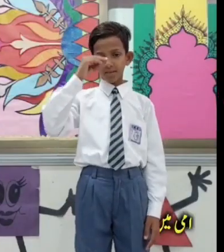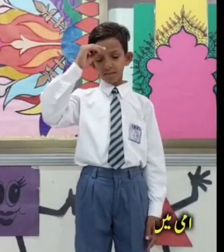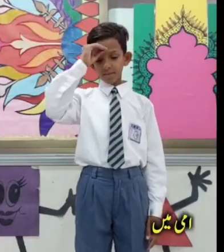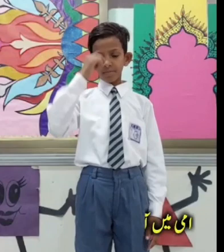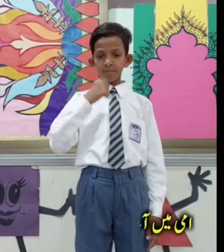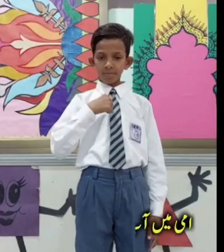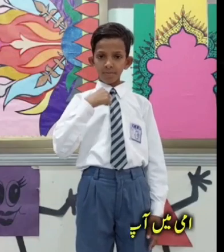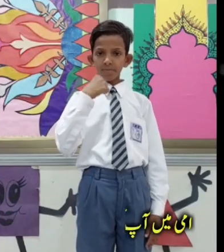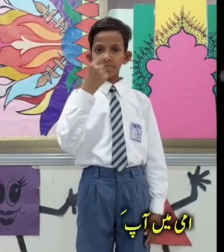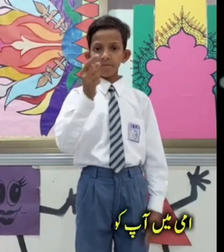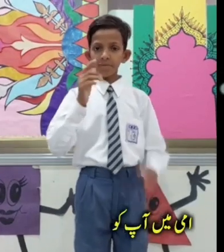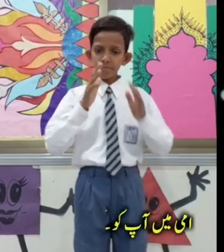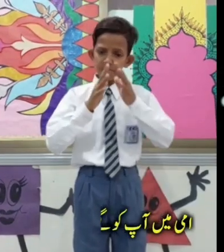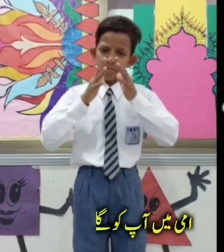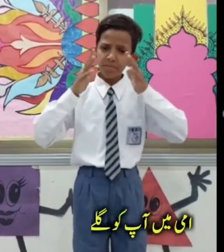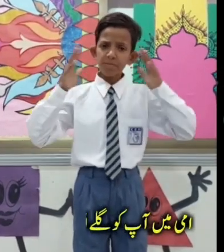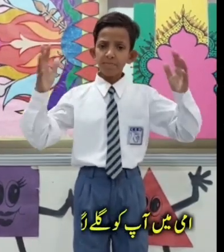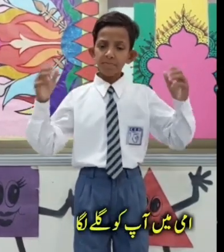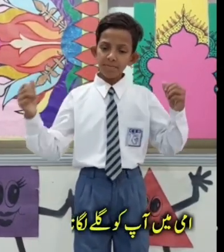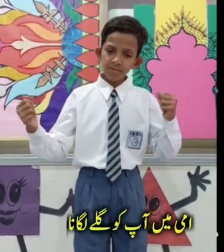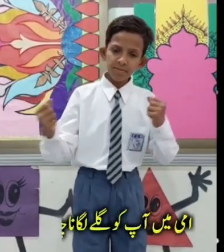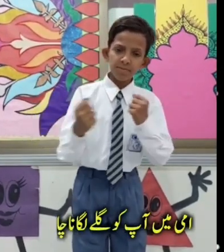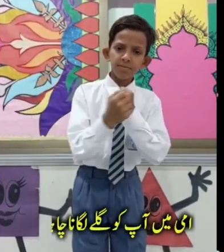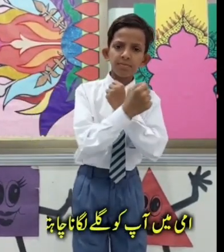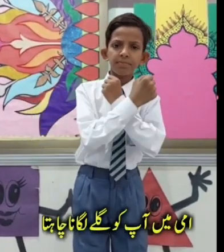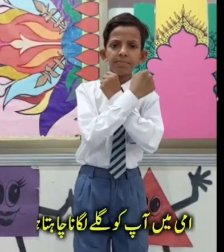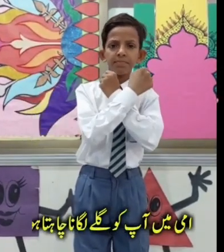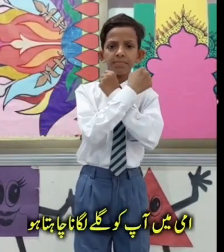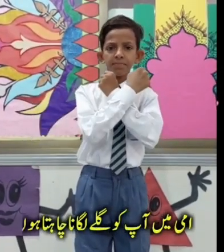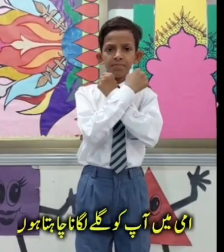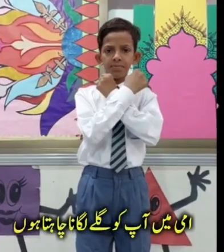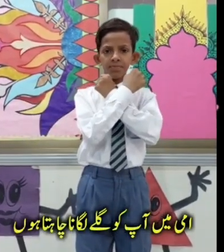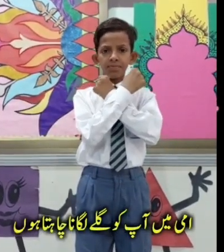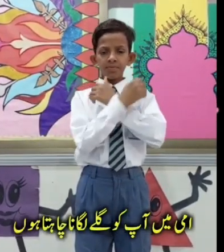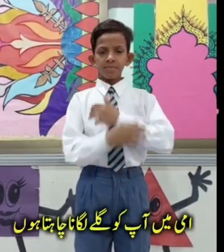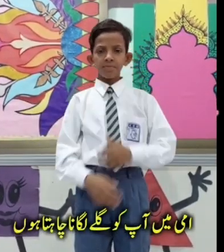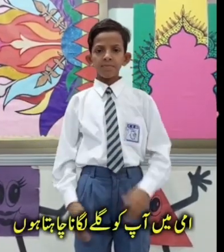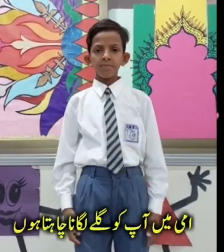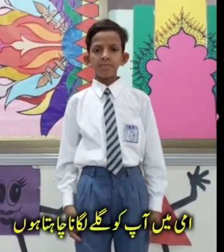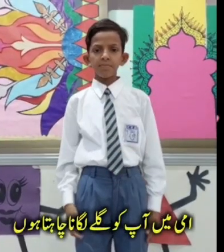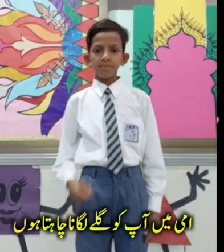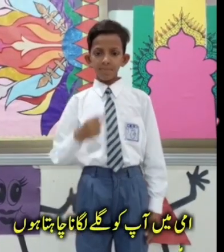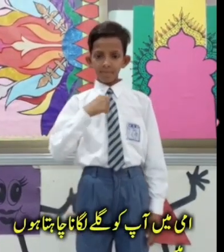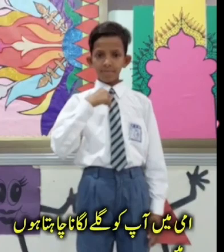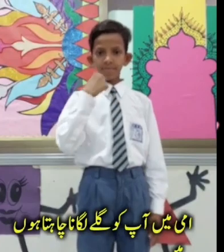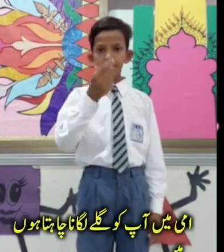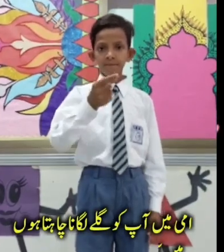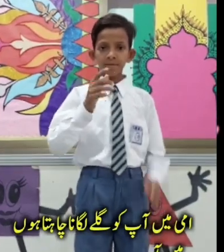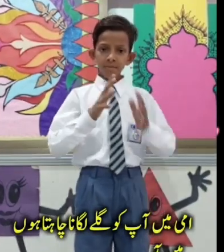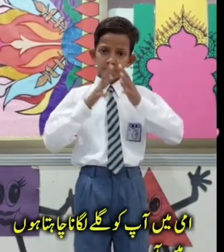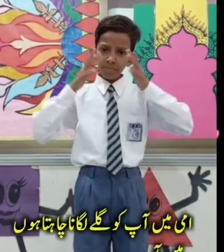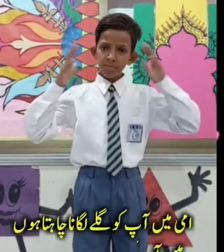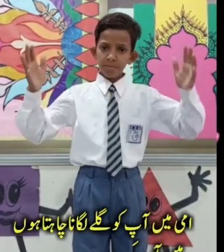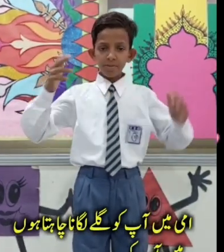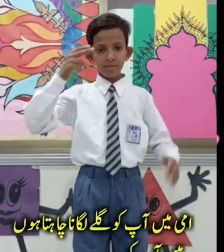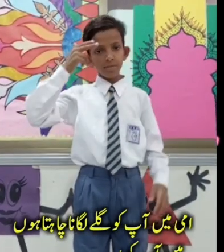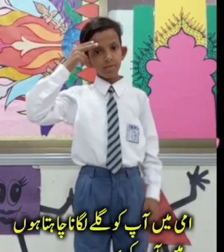अम्मी, मैं आपको बहुत जोर से गले लगाना चाहता हूँ। मैं आपको